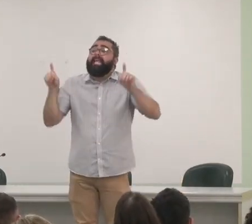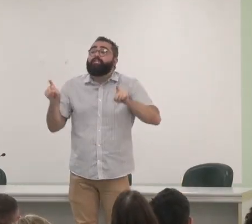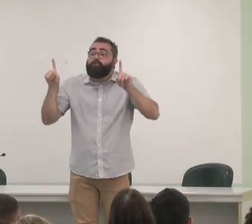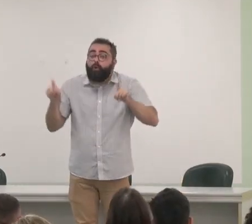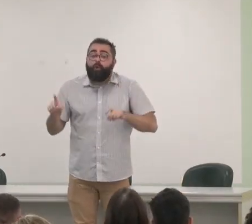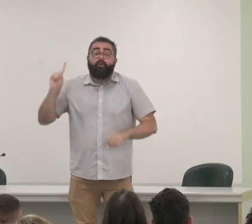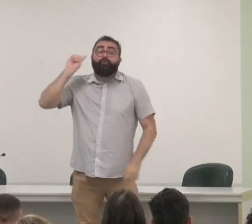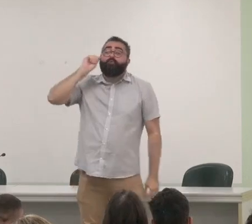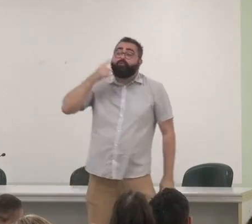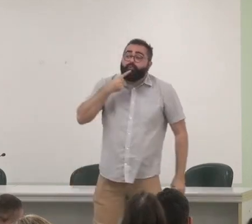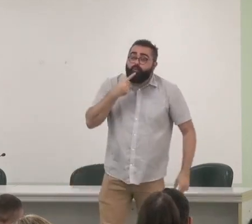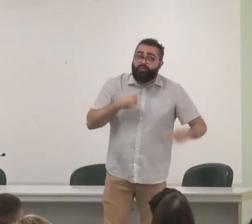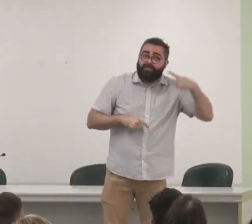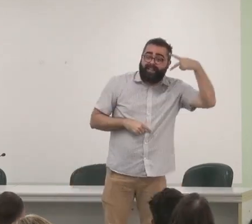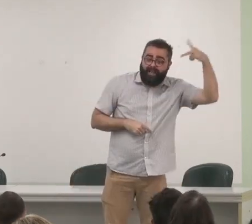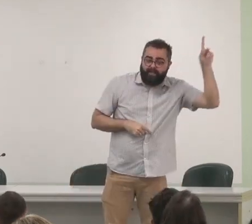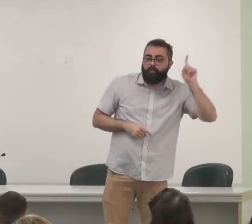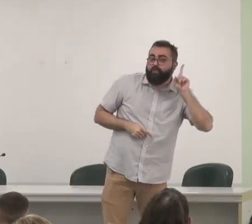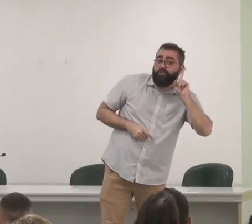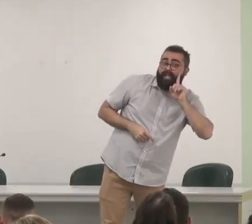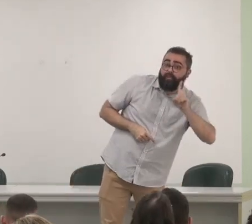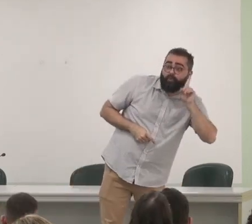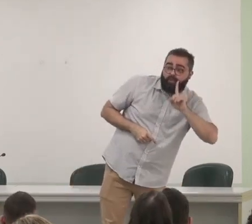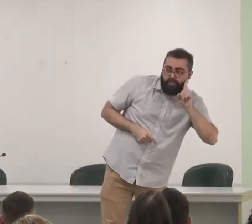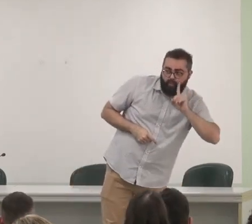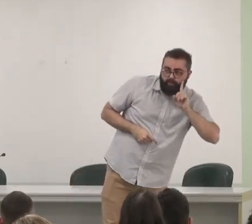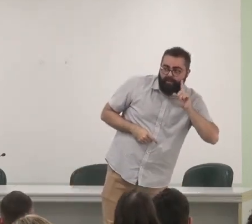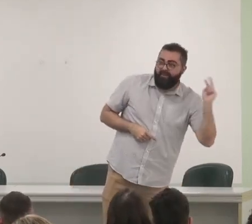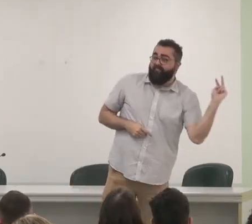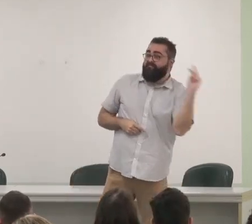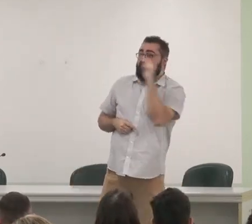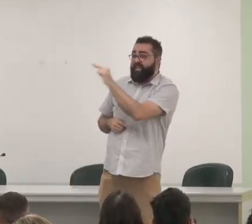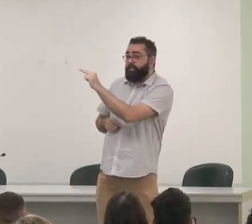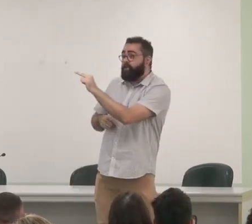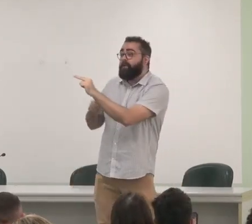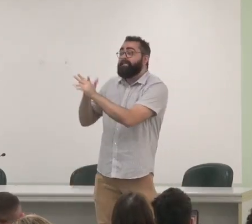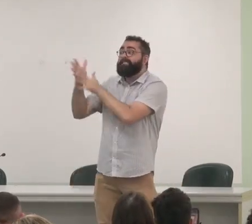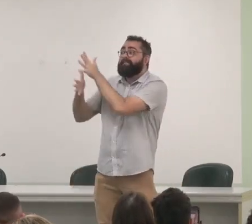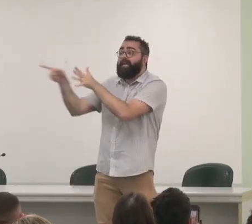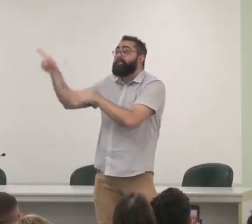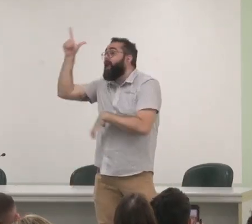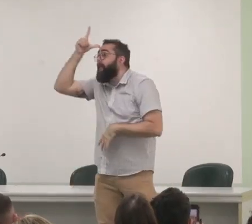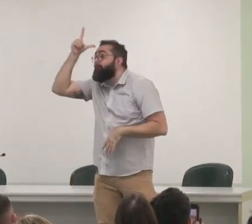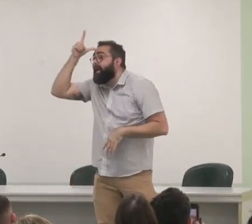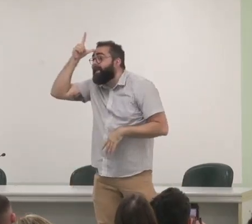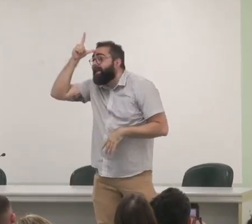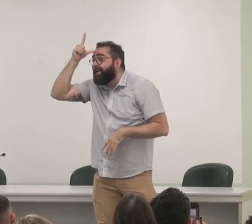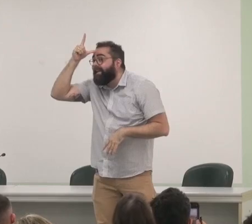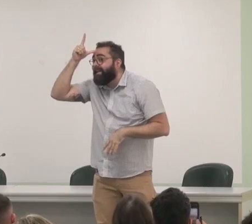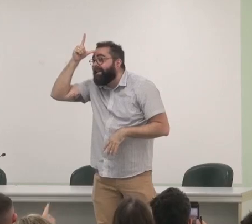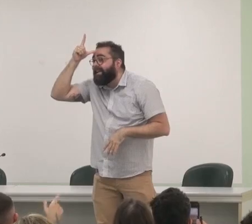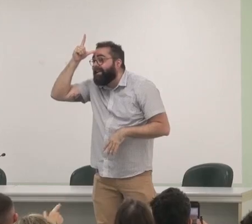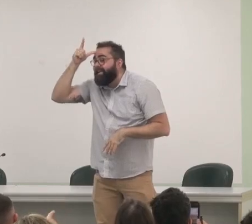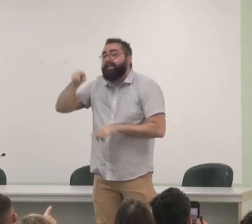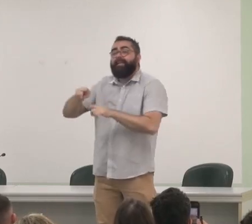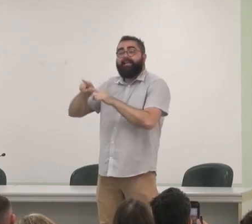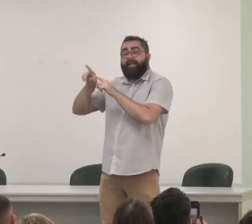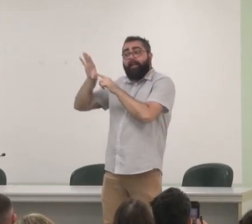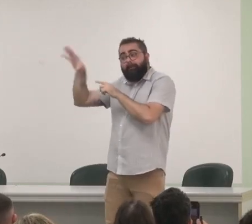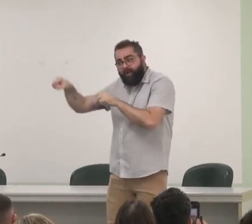dessas pessoas com relação à iconicidade dessas línguas. Então, a Okino ela fez um